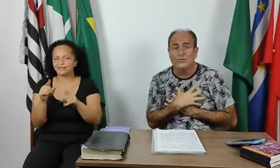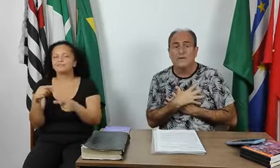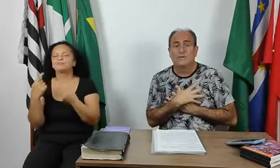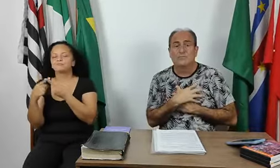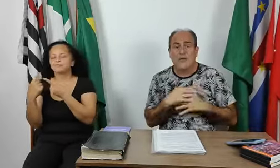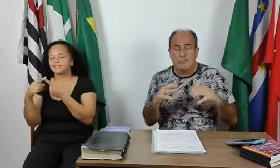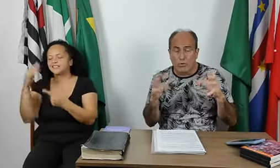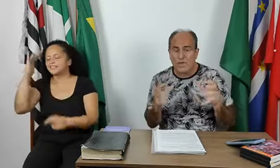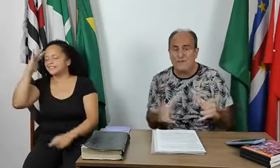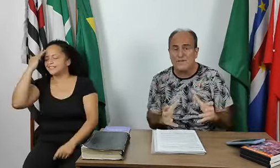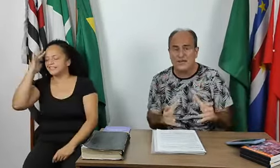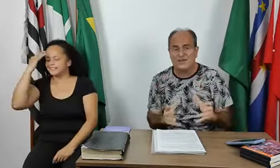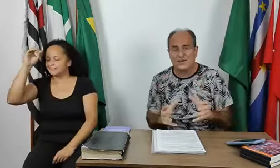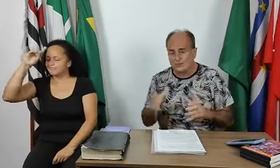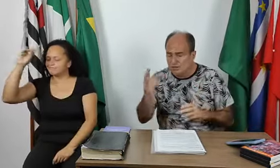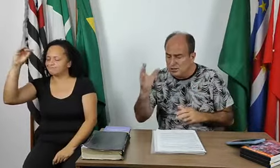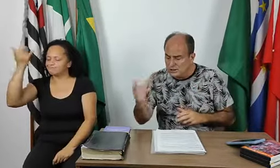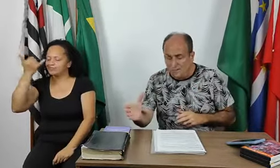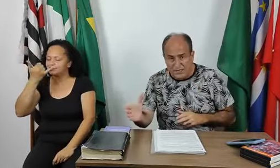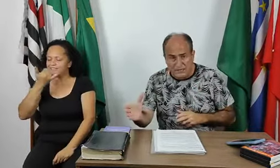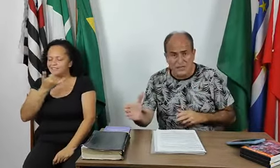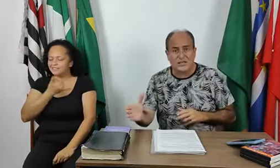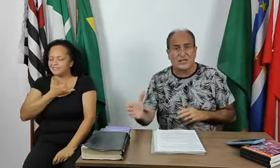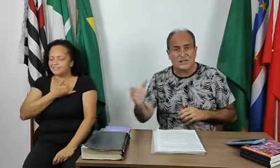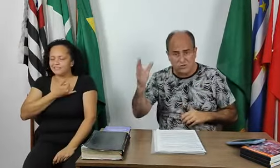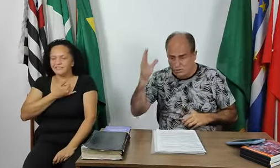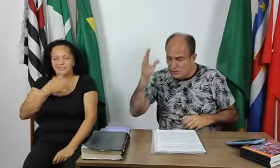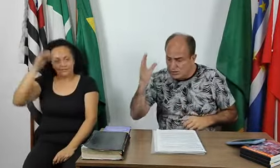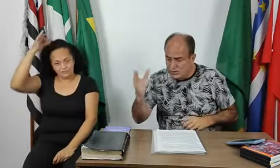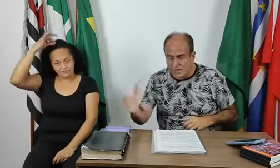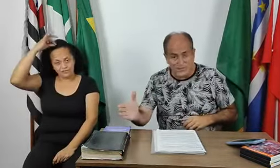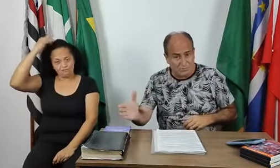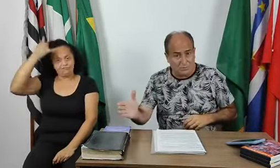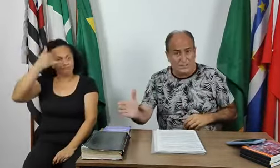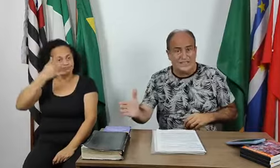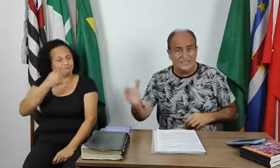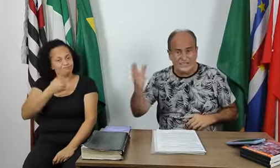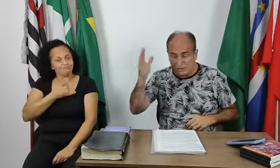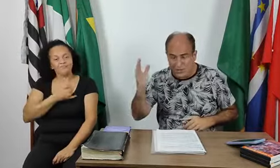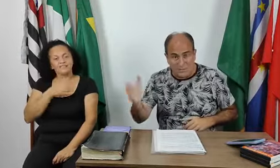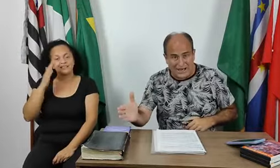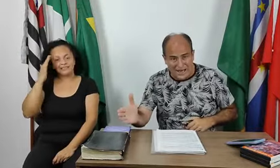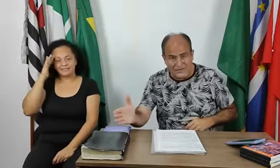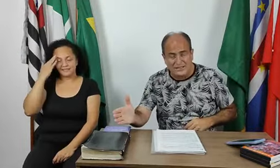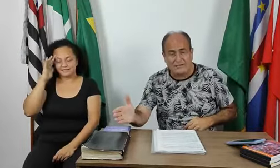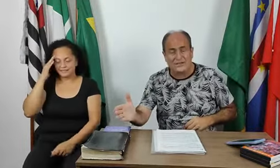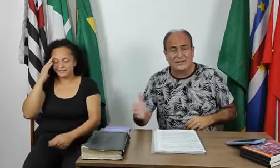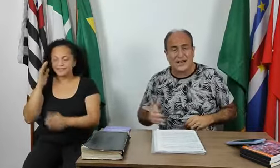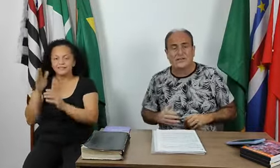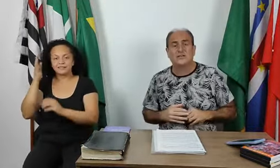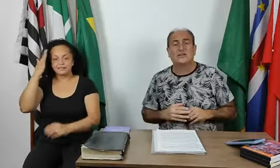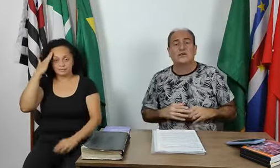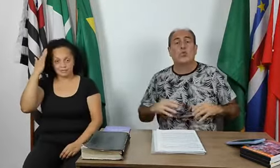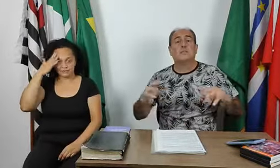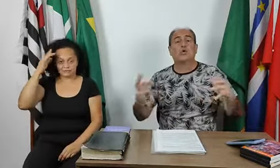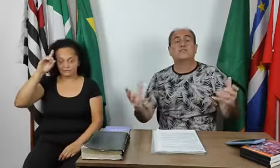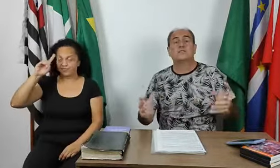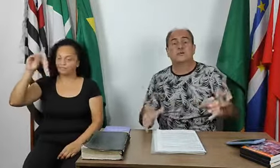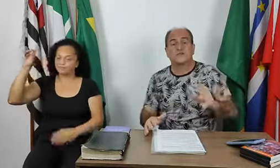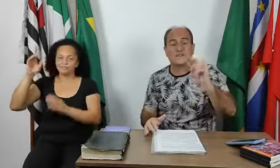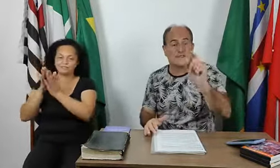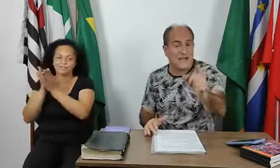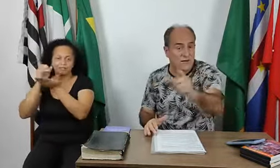compreensão, por revelação da mente de Cristo, da sabedoria de Deus, da palavra da verdade. O